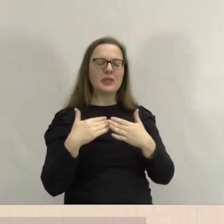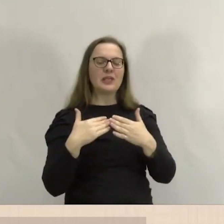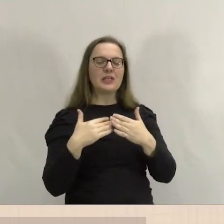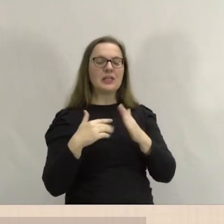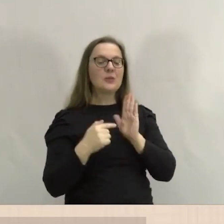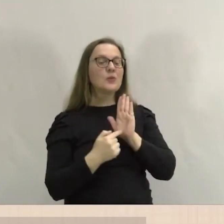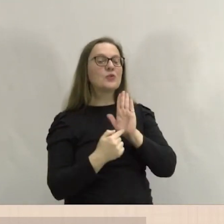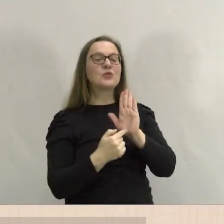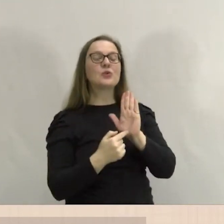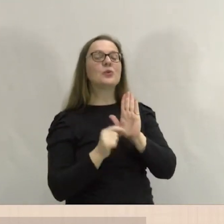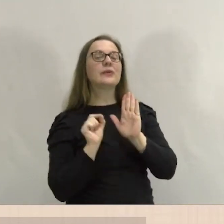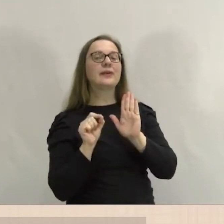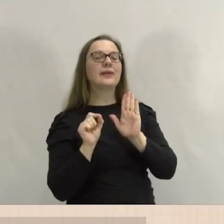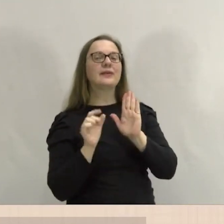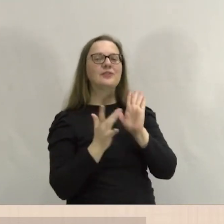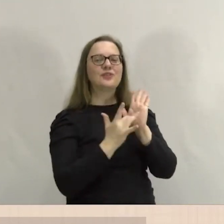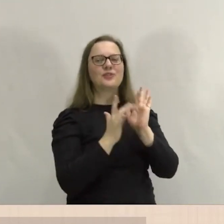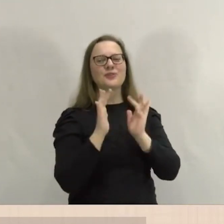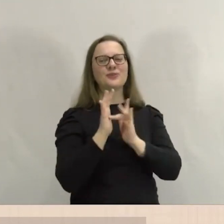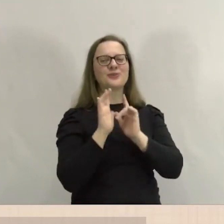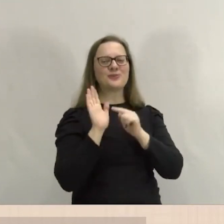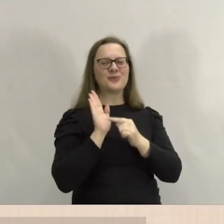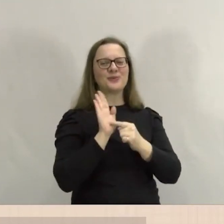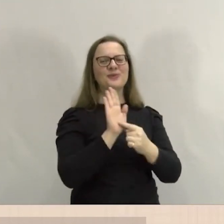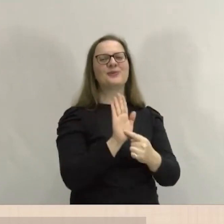anunciou-lhe a Jesus.